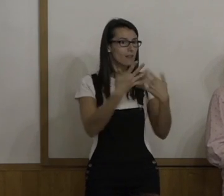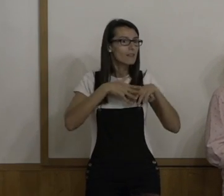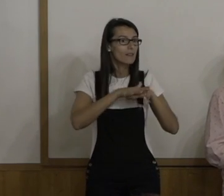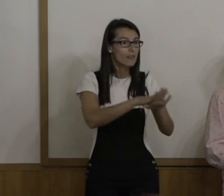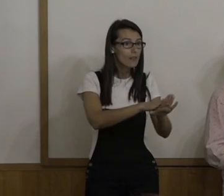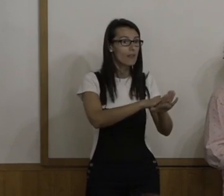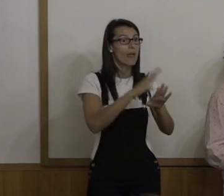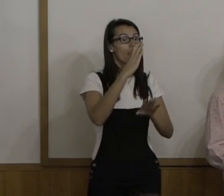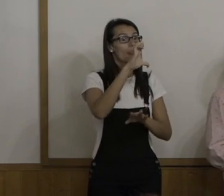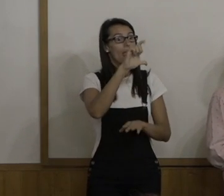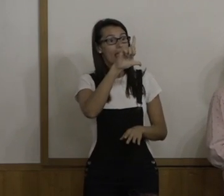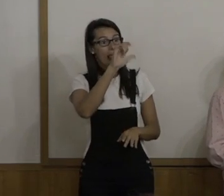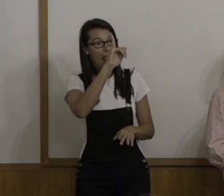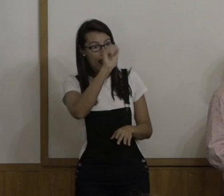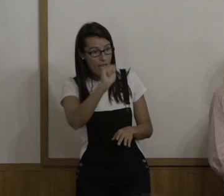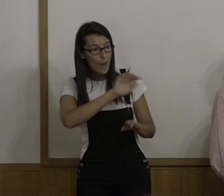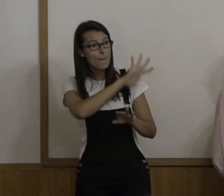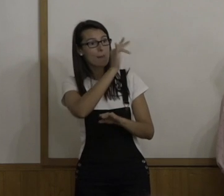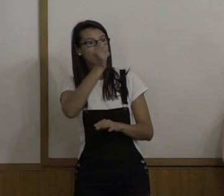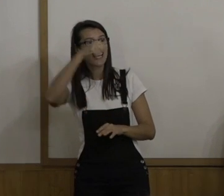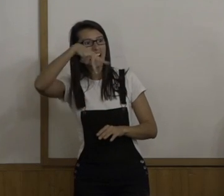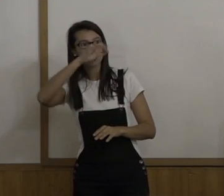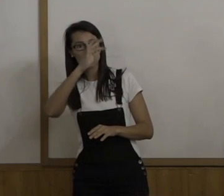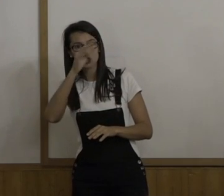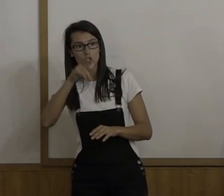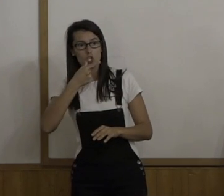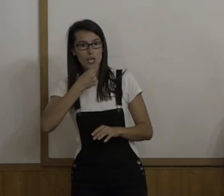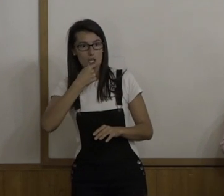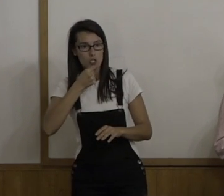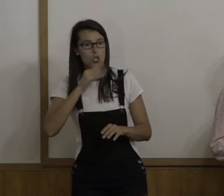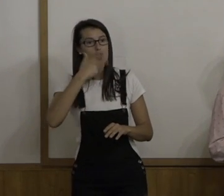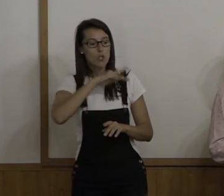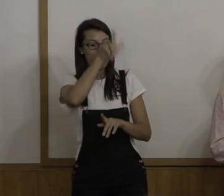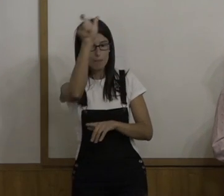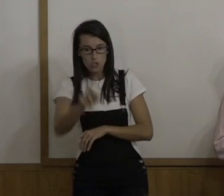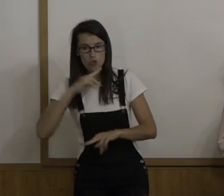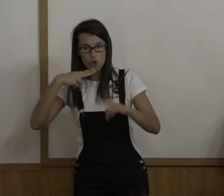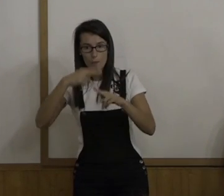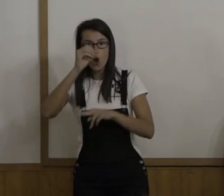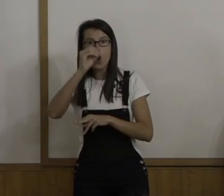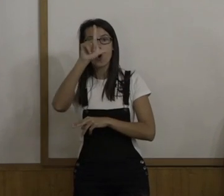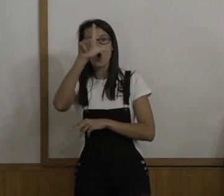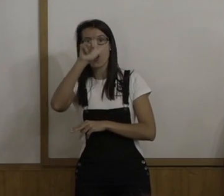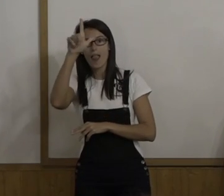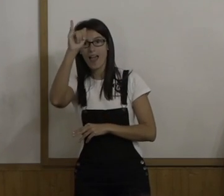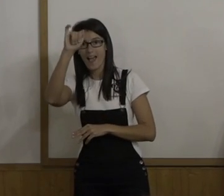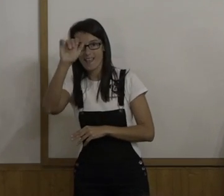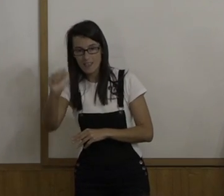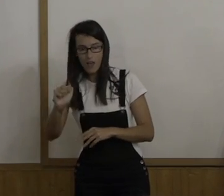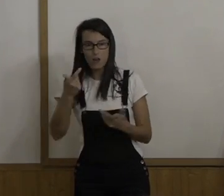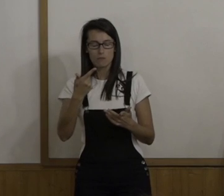Celia y conoció a Antonio a Olaya, que está aquí a mi lado. Yo la acabo de conocer hoy en persona. Es muy curioso lo de los